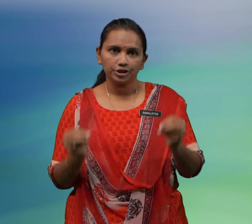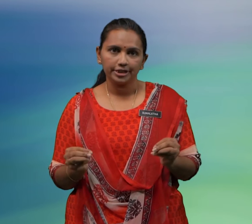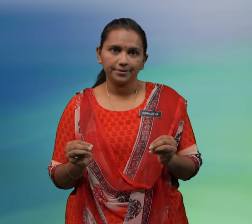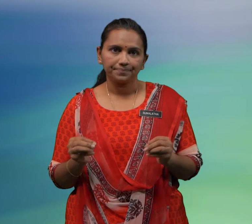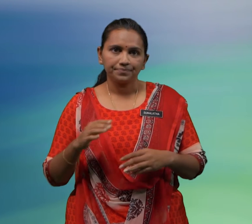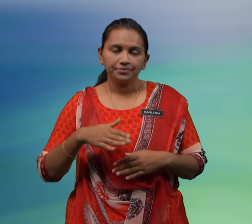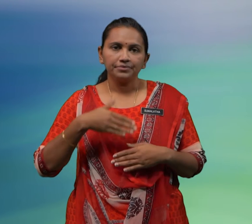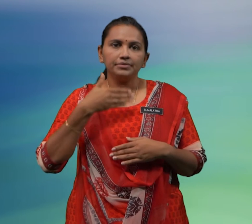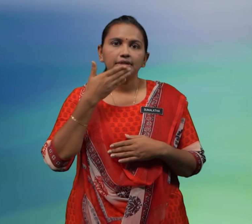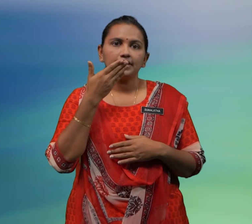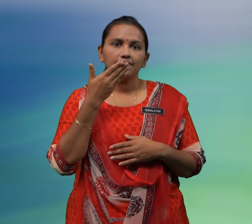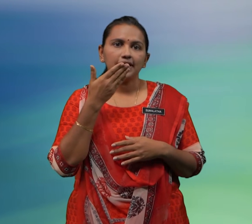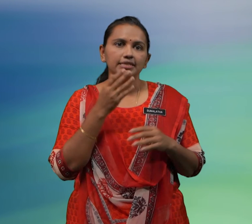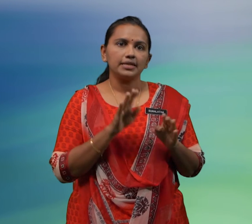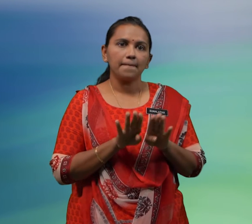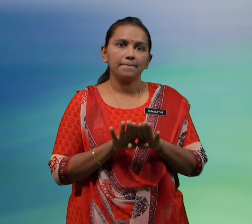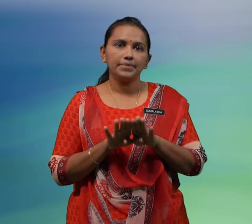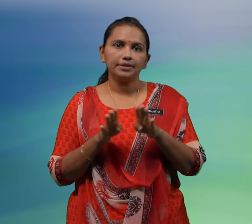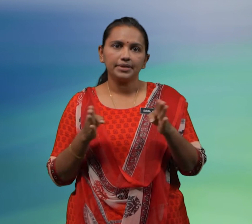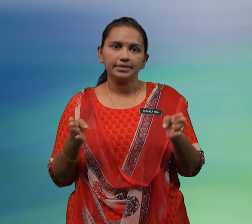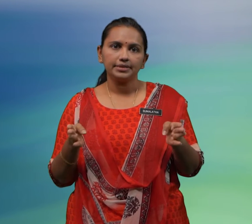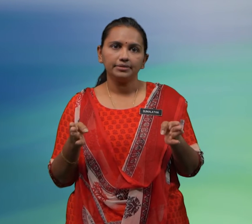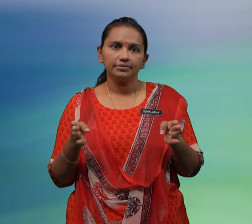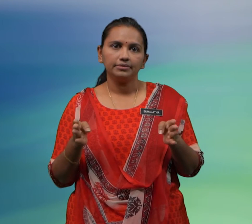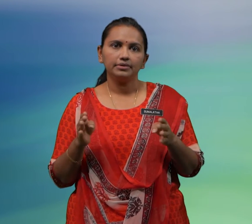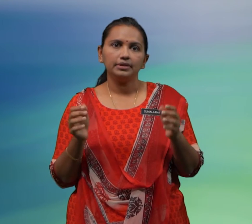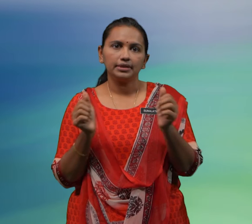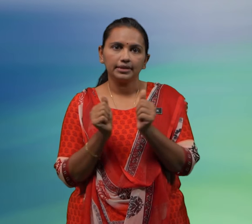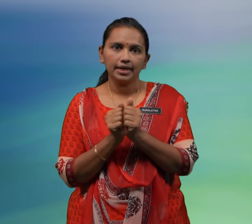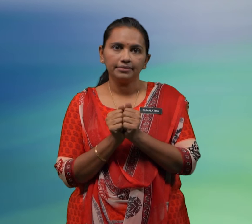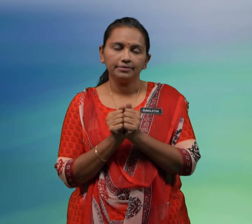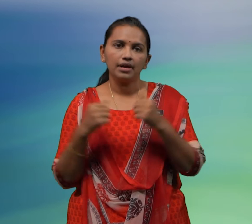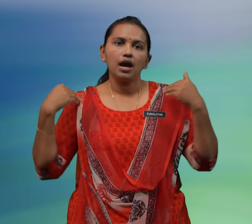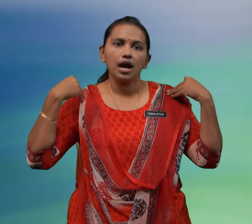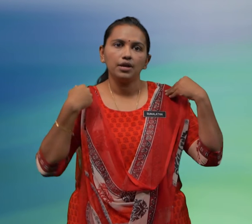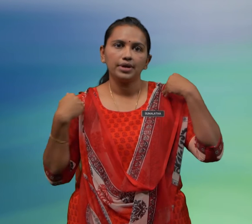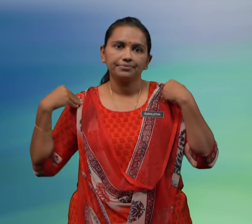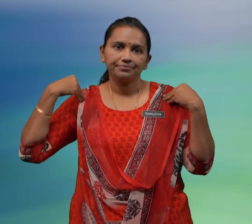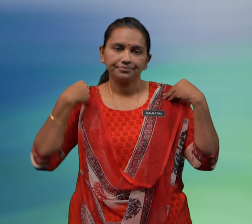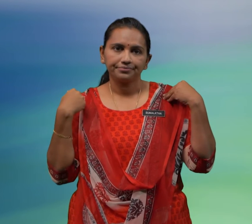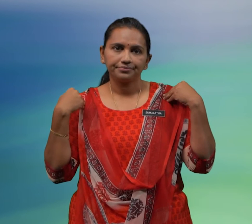manusia bernafas berbeza dengan haiwan.